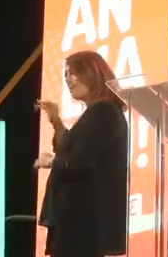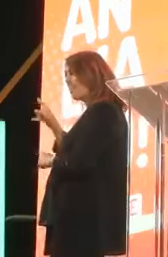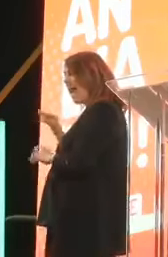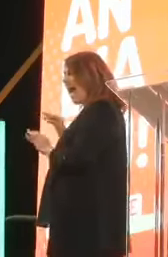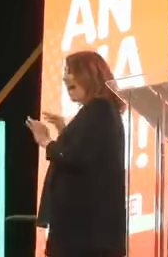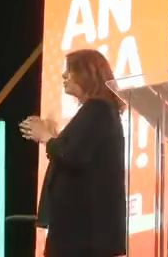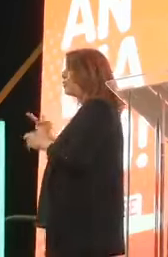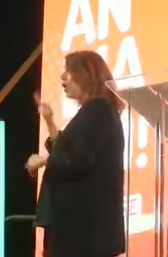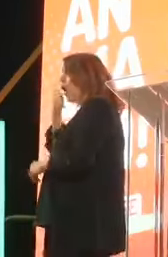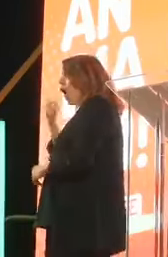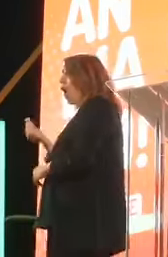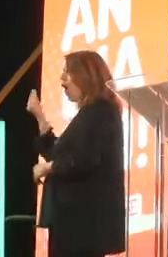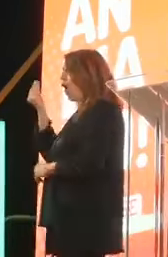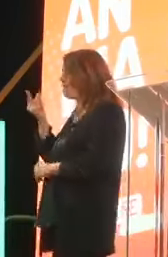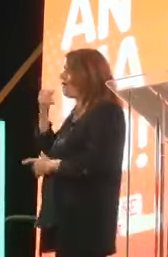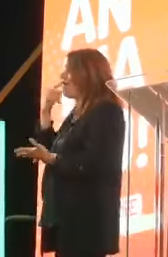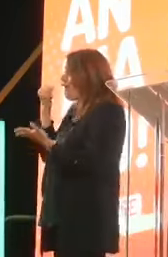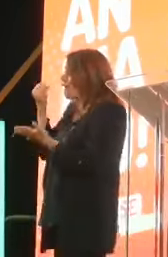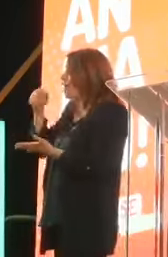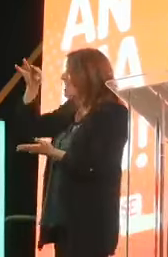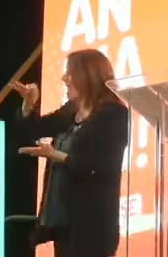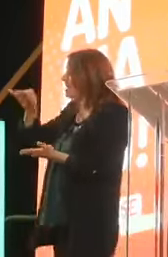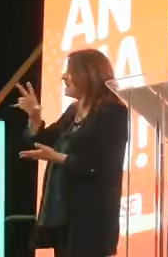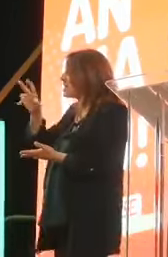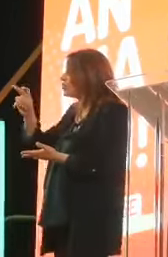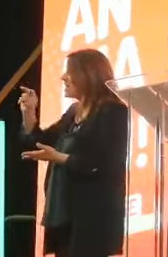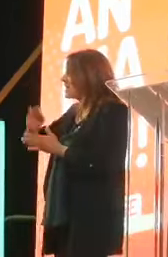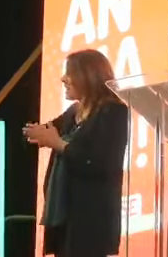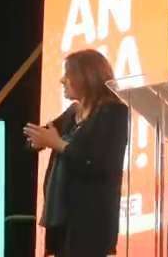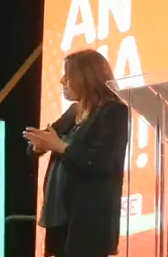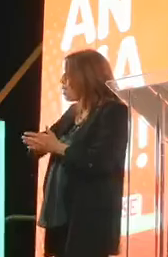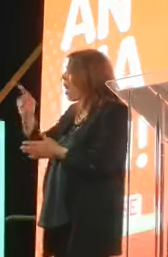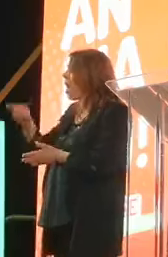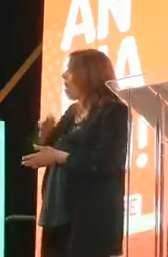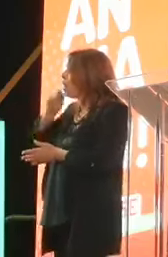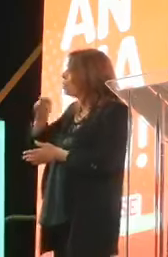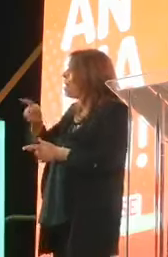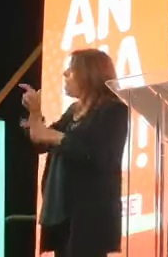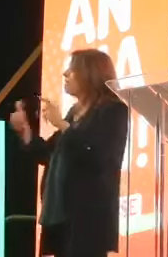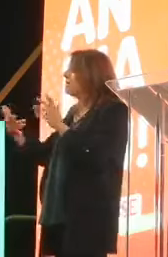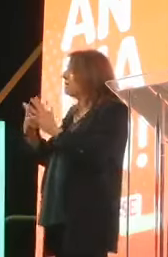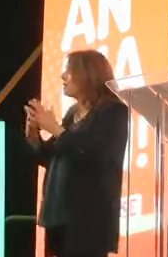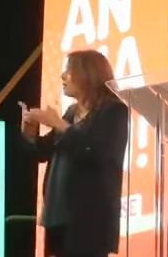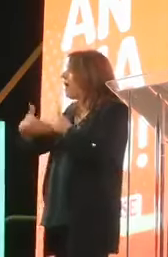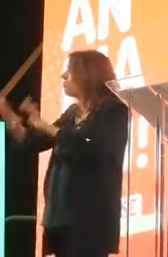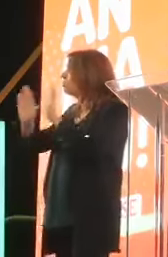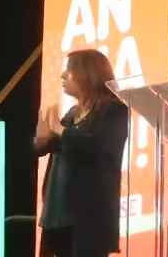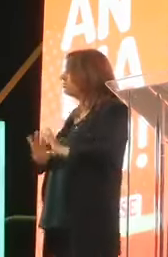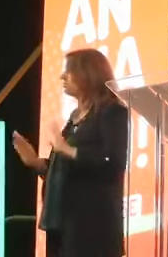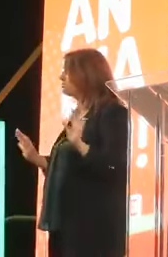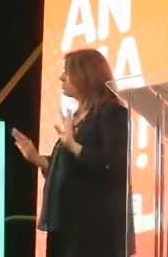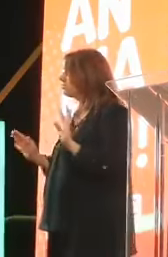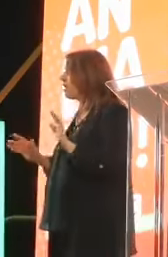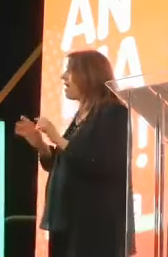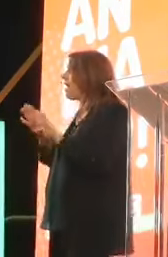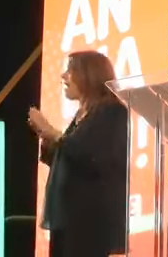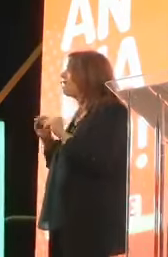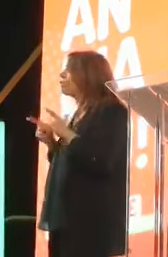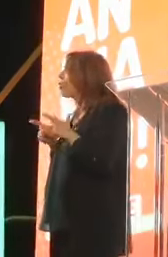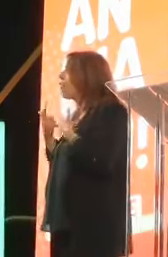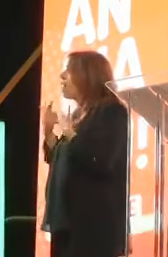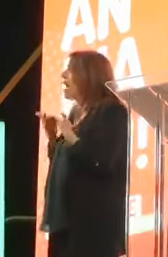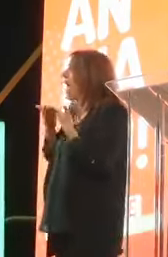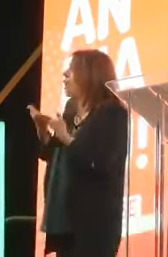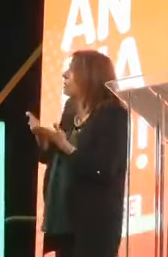cancellato un fondo per l'affitto di 330 milioni, lasciando le persone più in difficoltà. Non hanno fatto nulla per aiutare chi si è